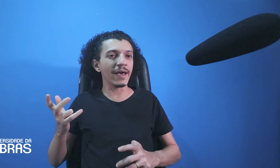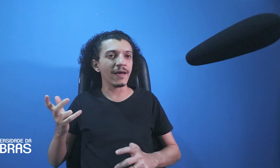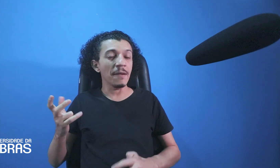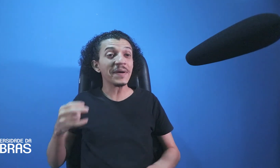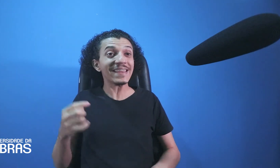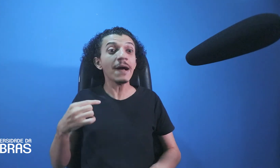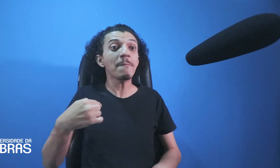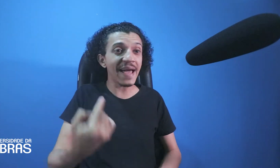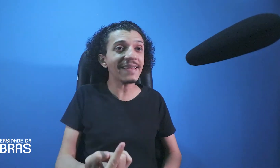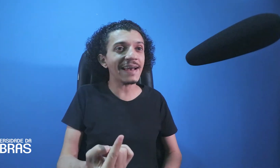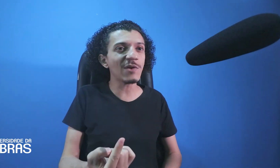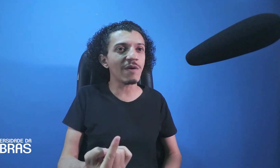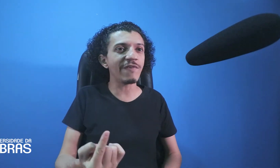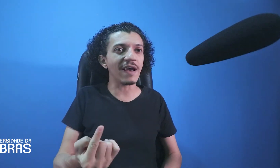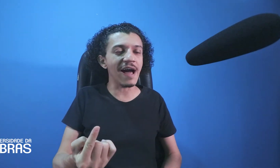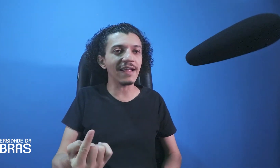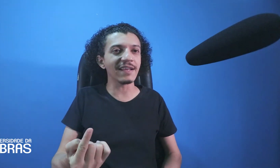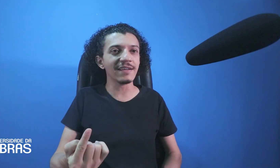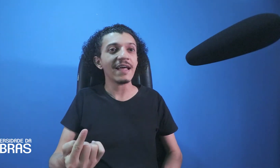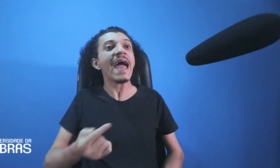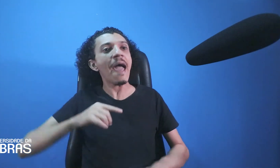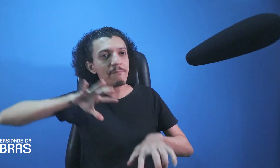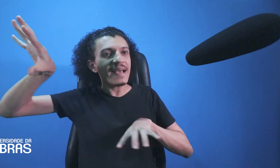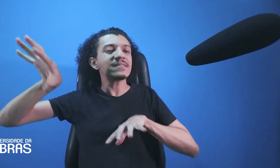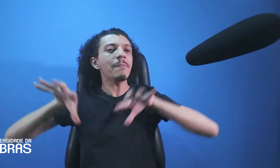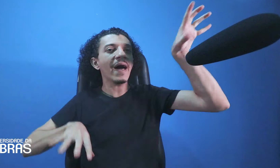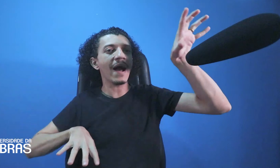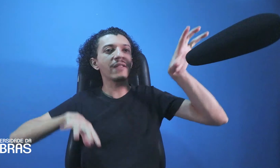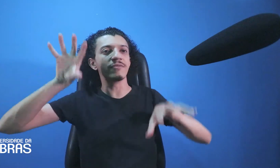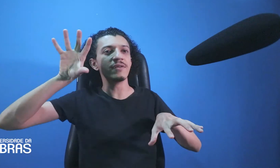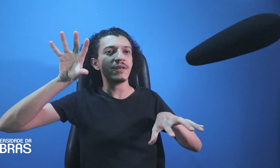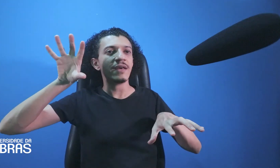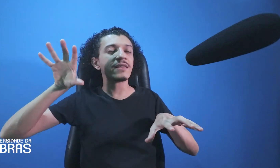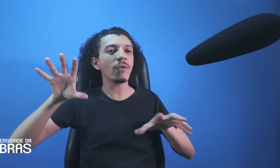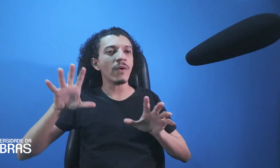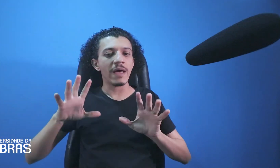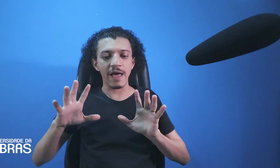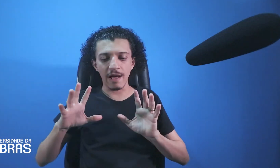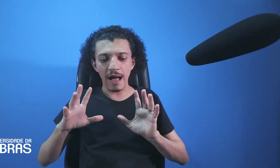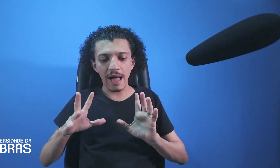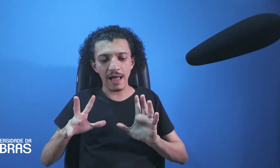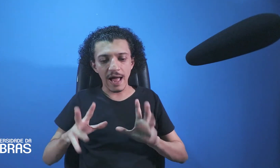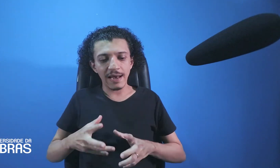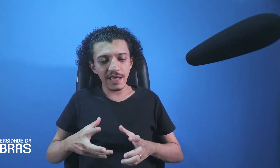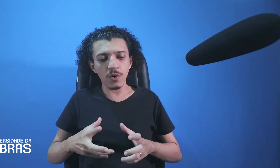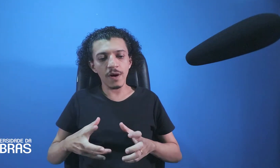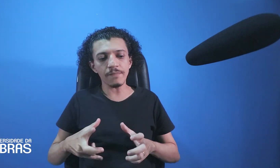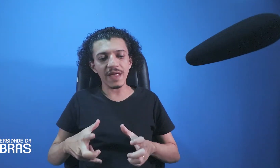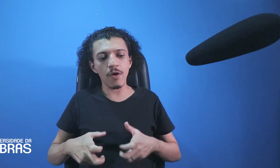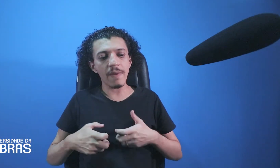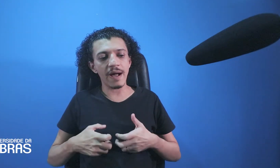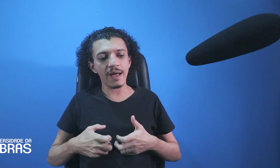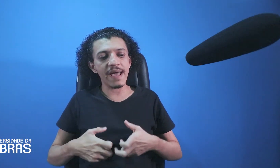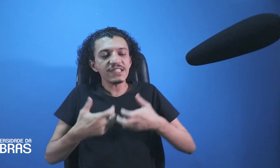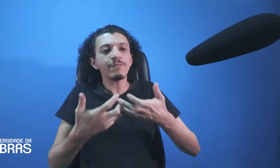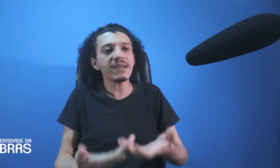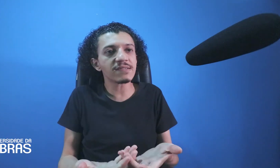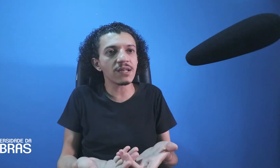quê? Porque também na língua falada é bem separado. Então, a língua é uma expressão